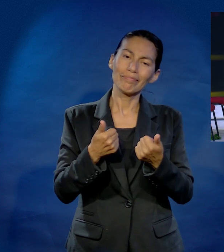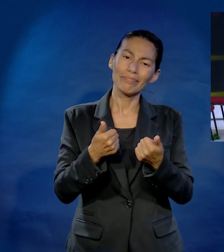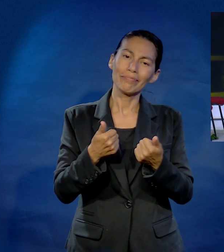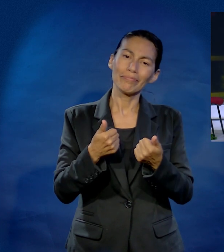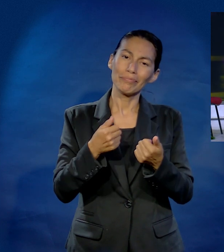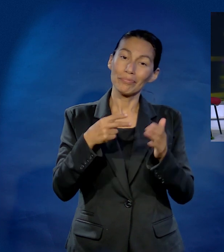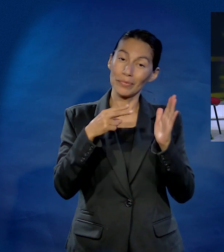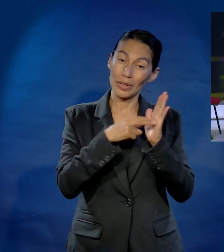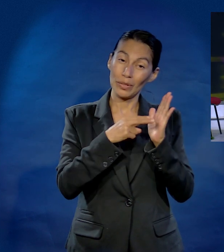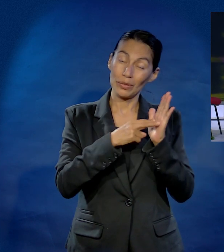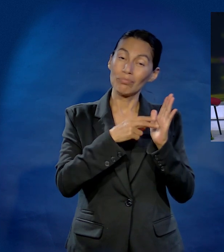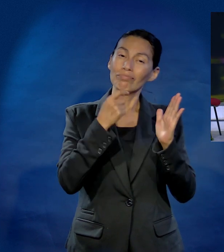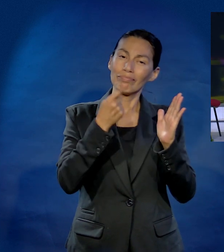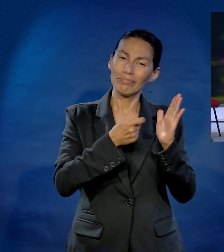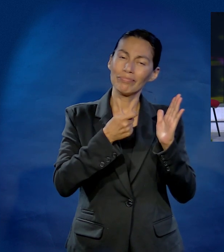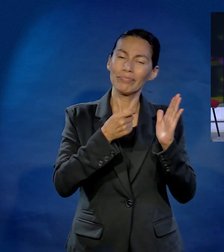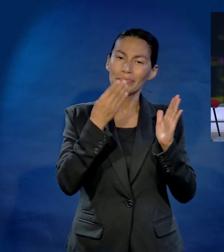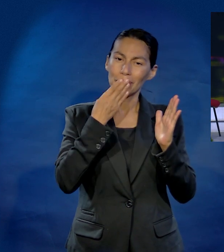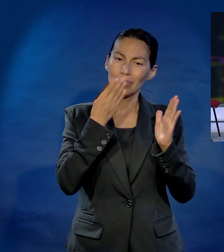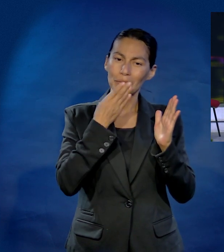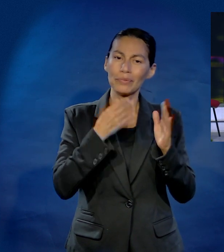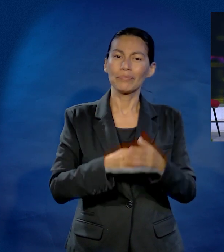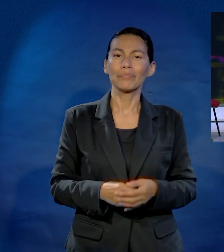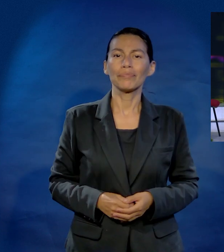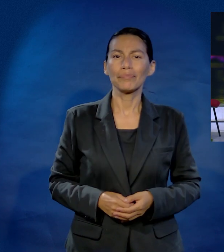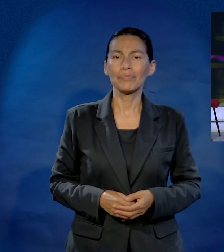para mí es cierto, pastor.